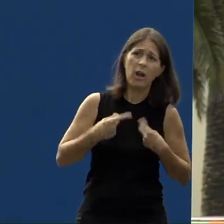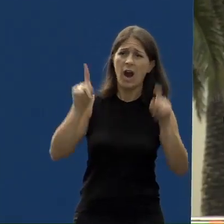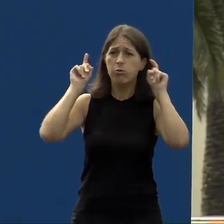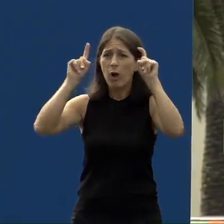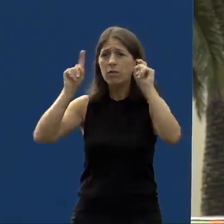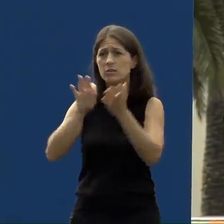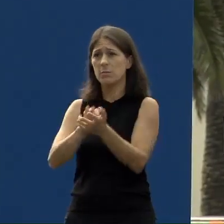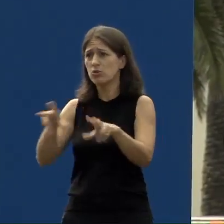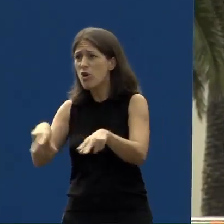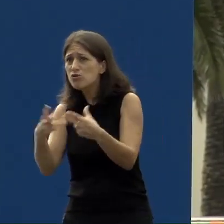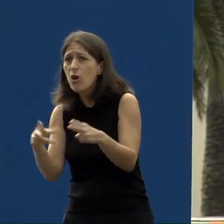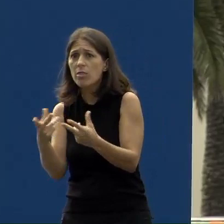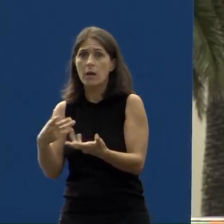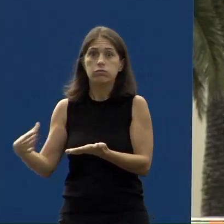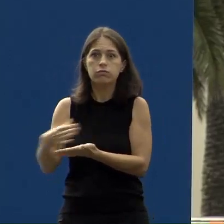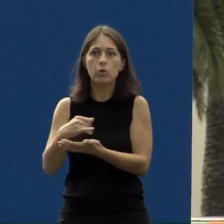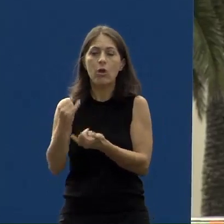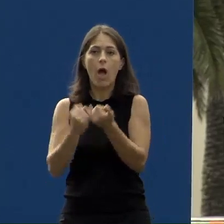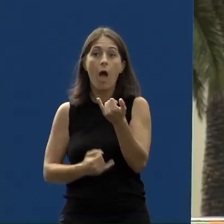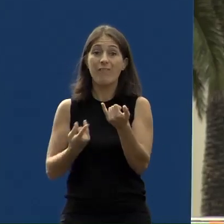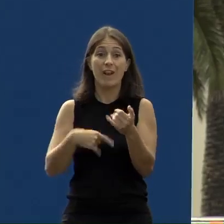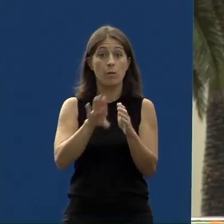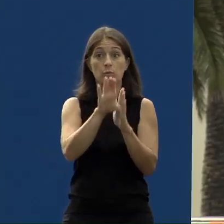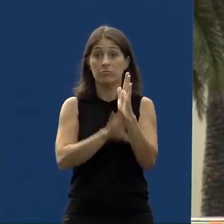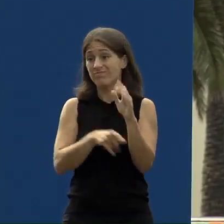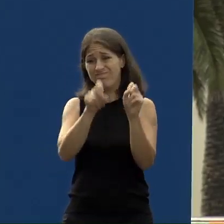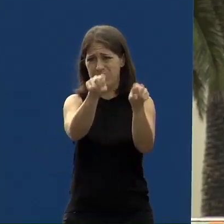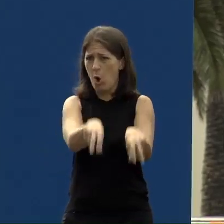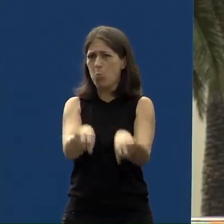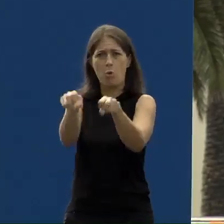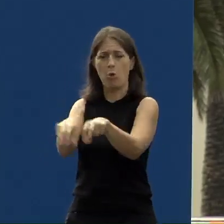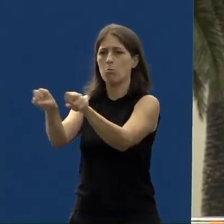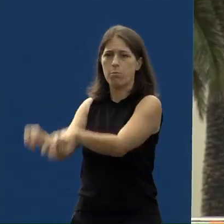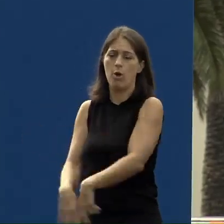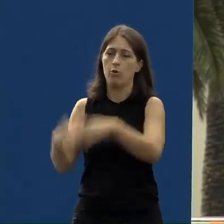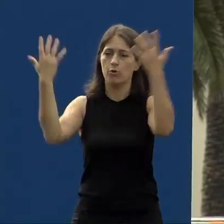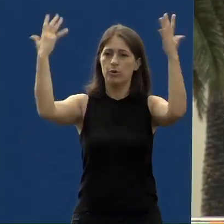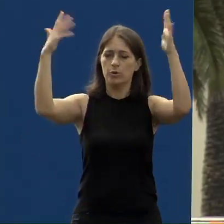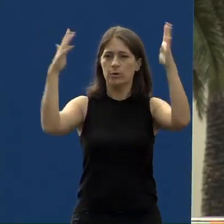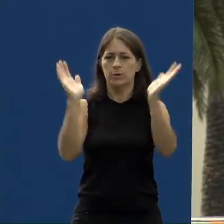nos servicios sociais, en todas partes quedando privatizados e precarizados.